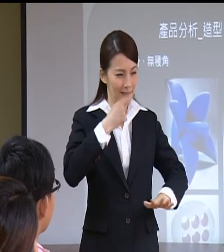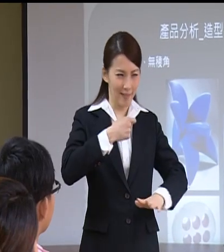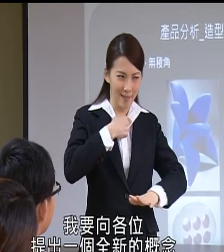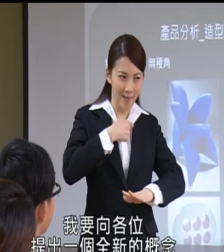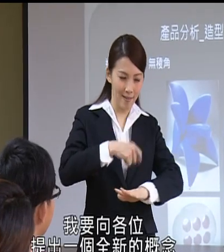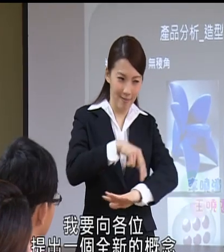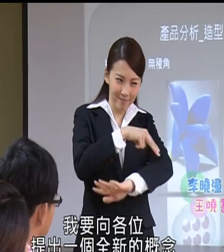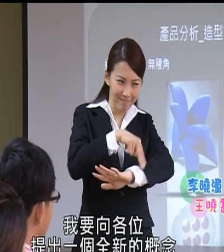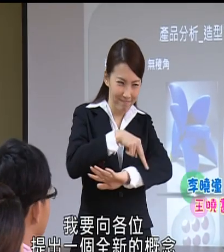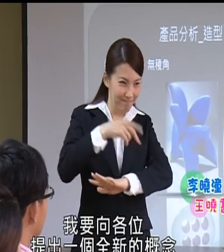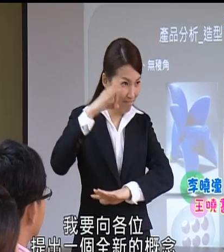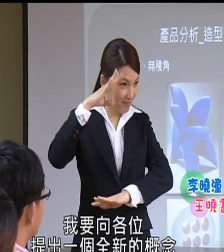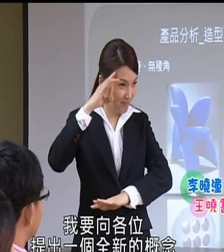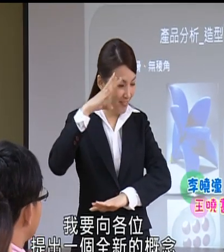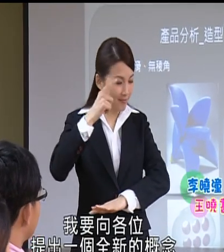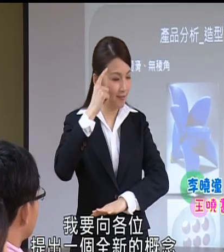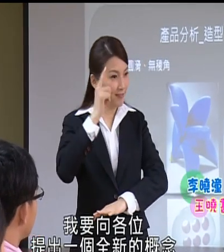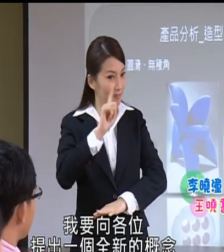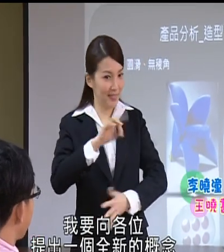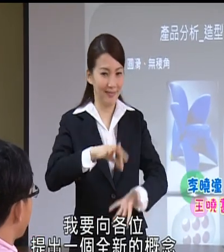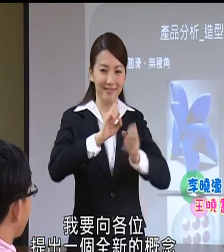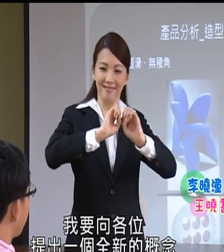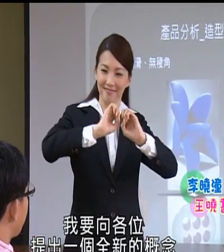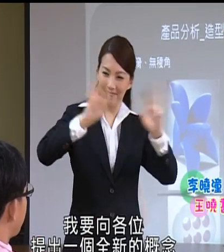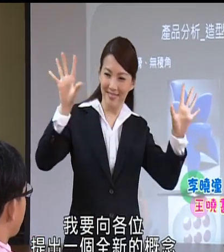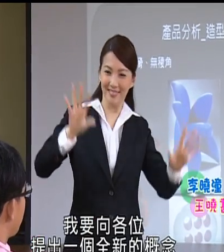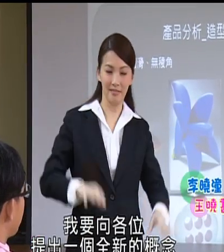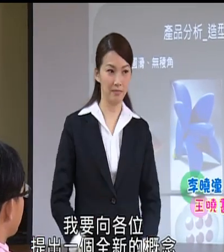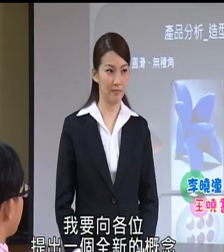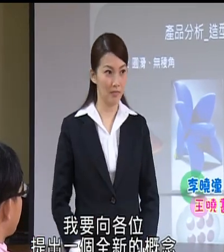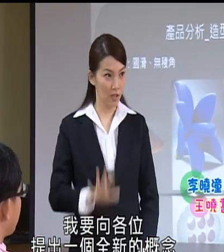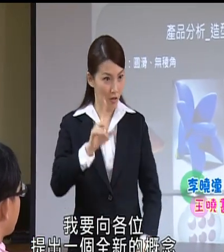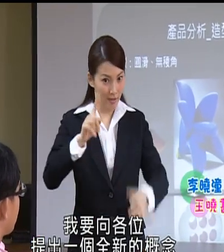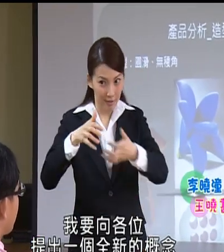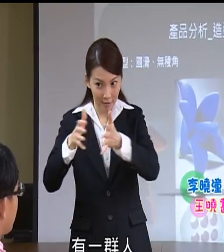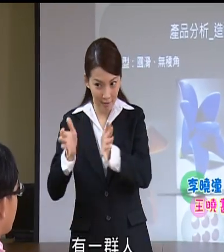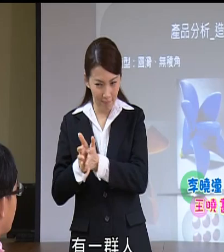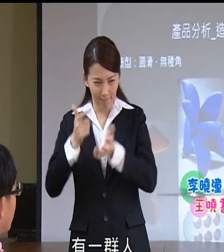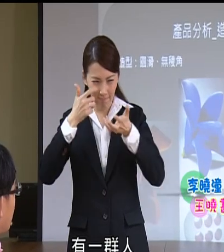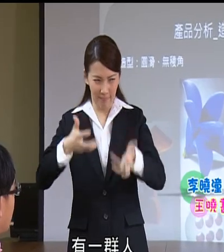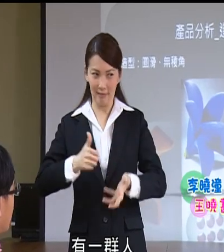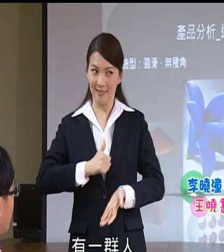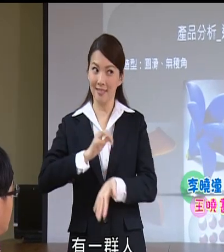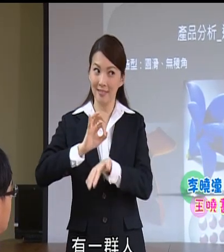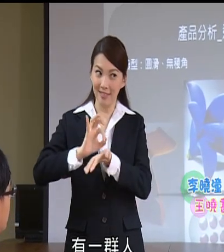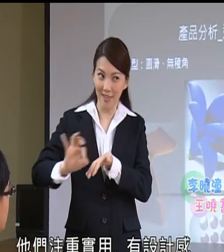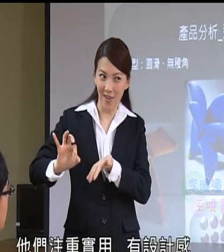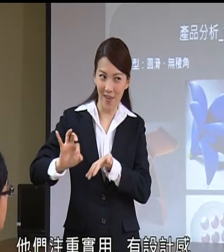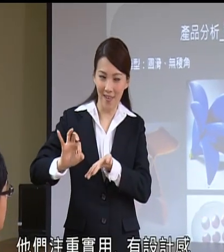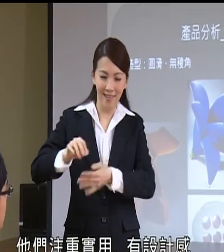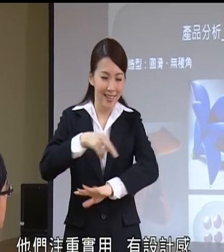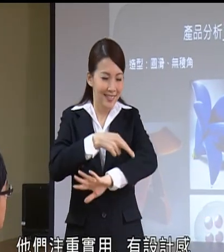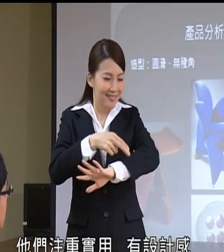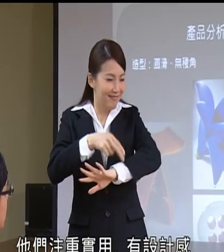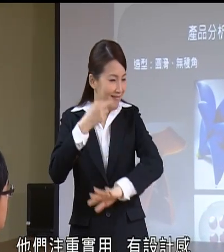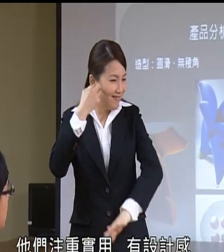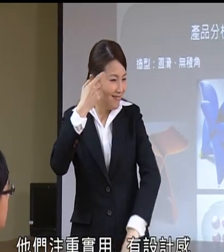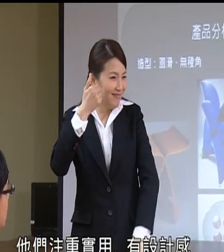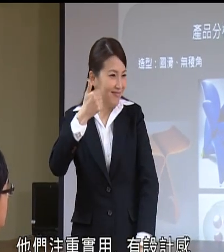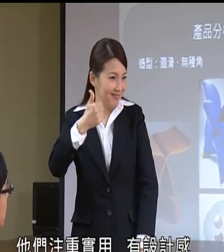我要向各位提出一个全新的概念。有一群人，他们注重实用，有设